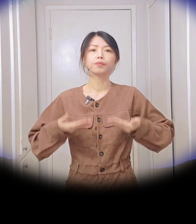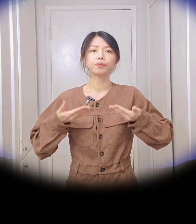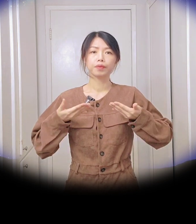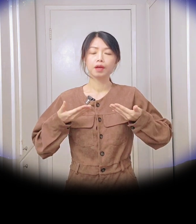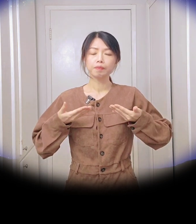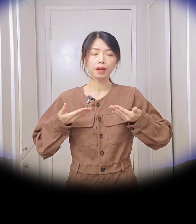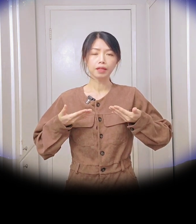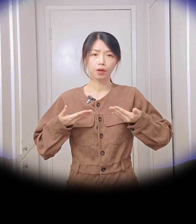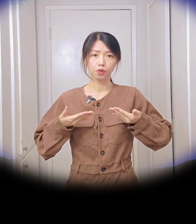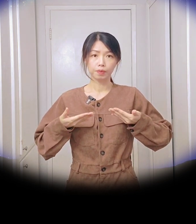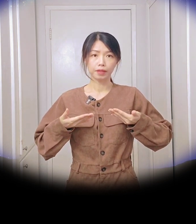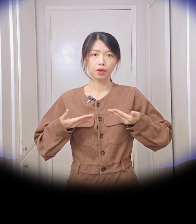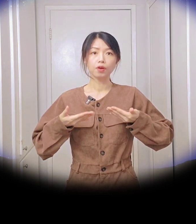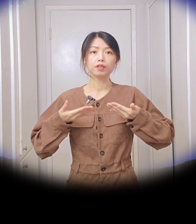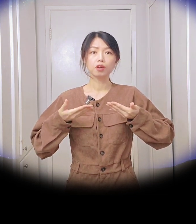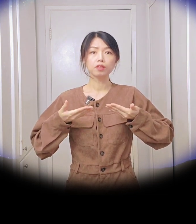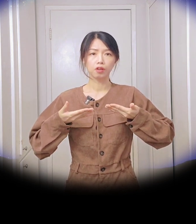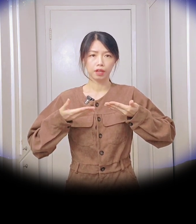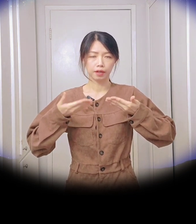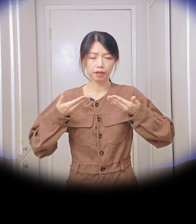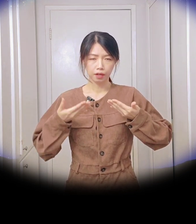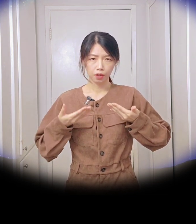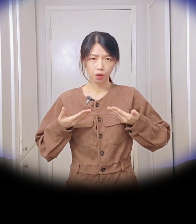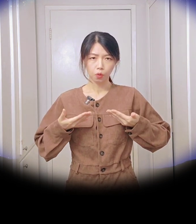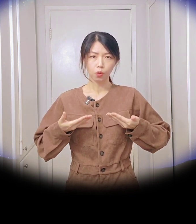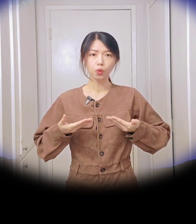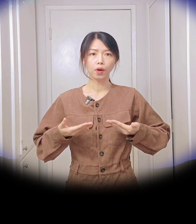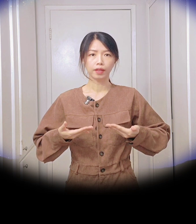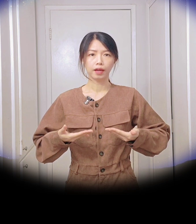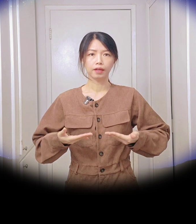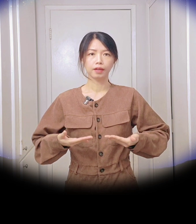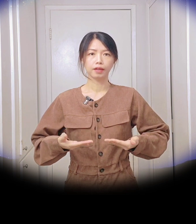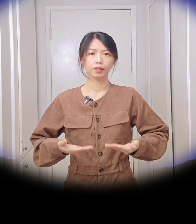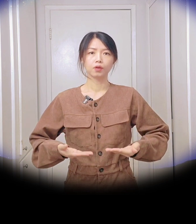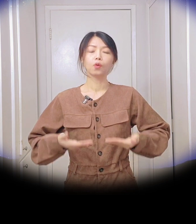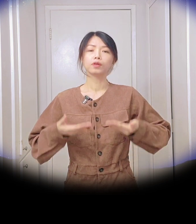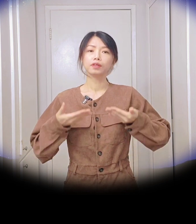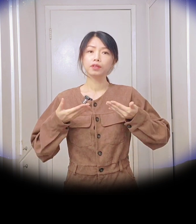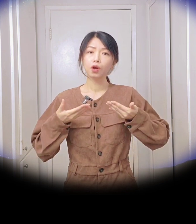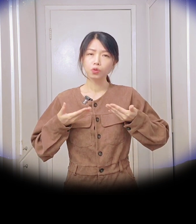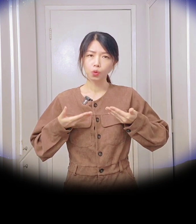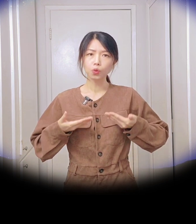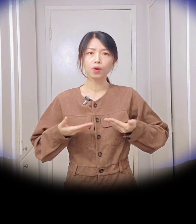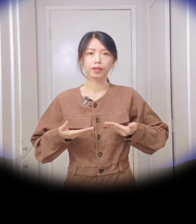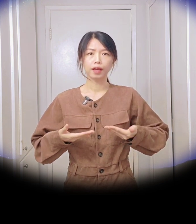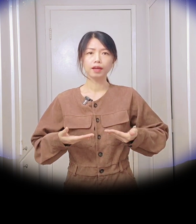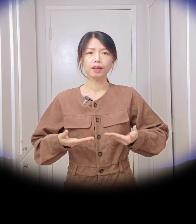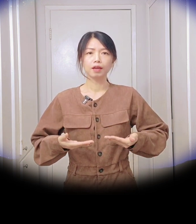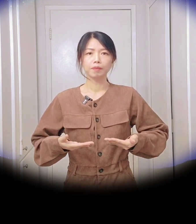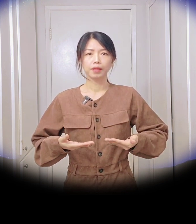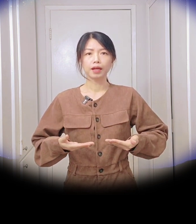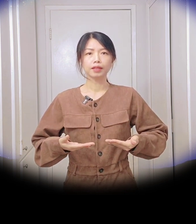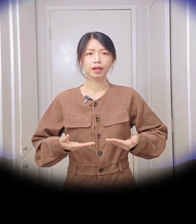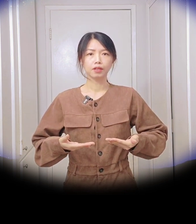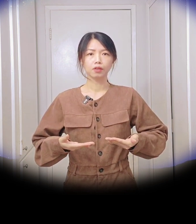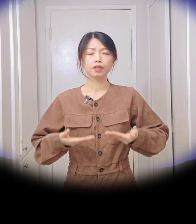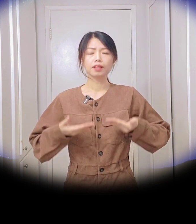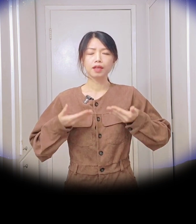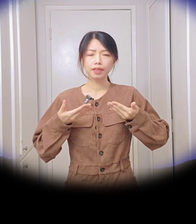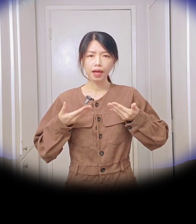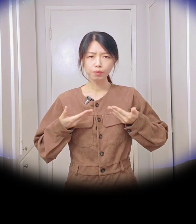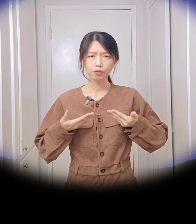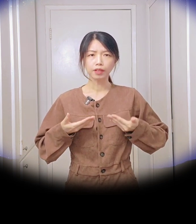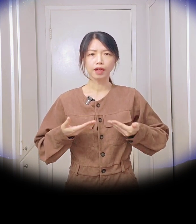돼요. 빨리 내려오시면 안 되고요. 천천히. 고요하다 혹은 조용하다, 맥락에